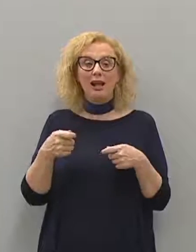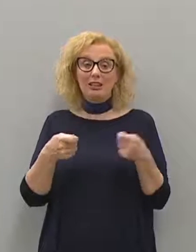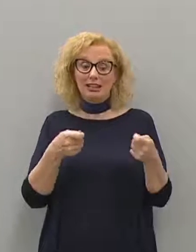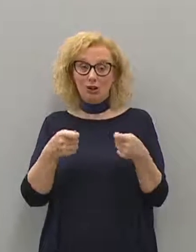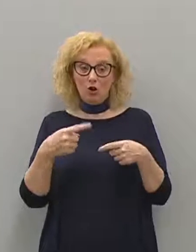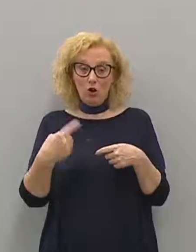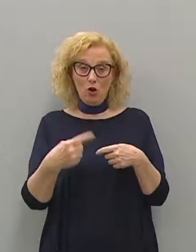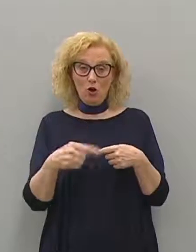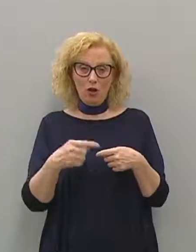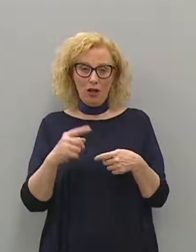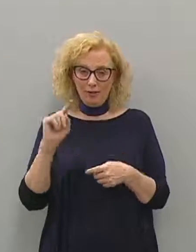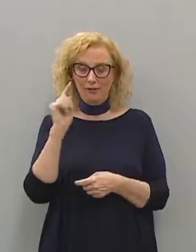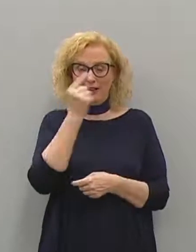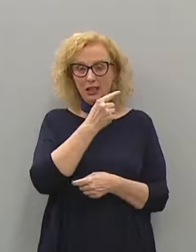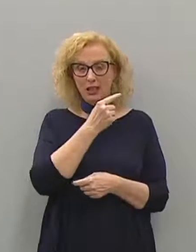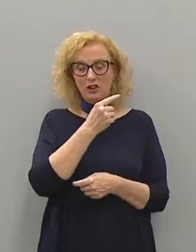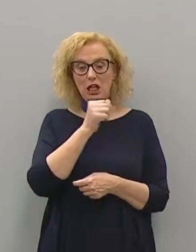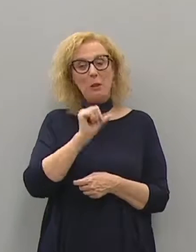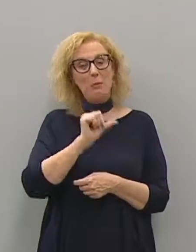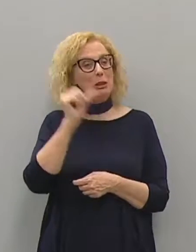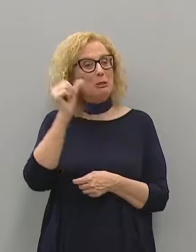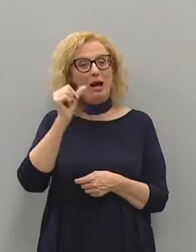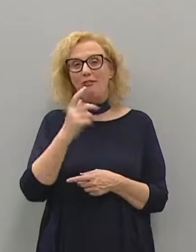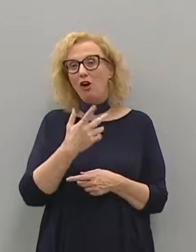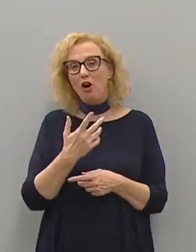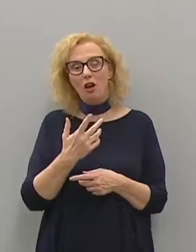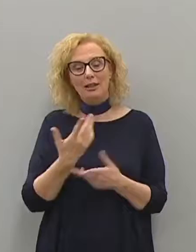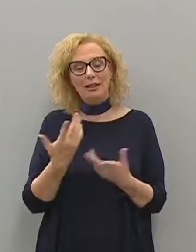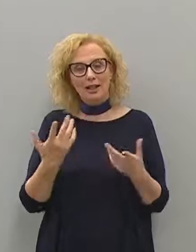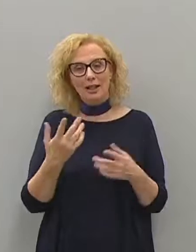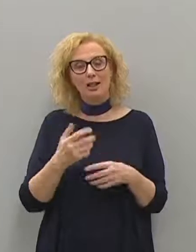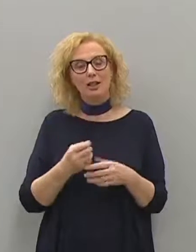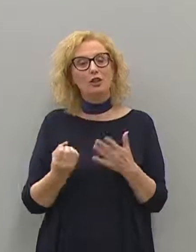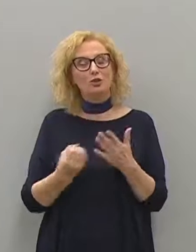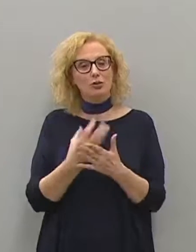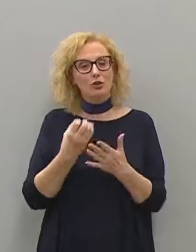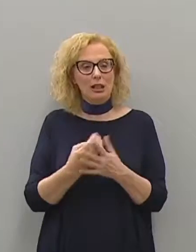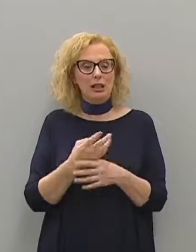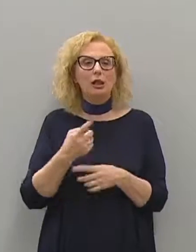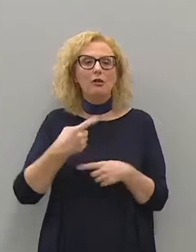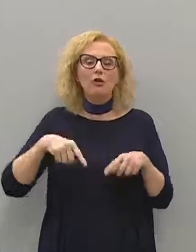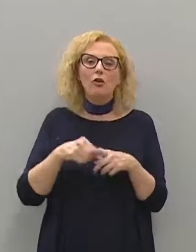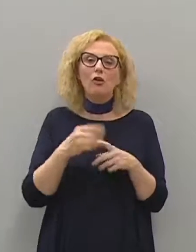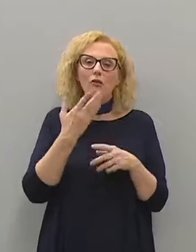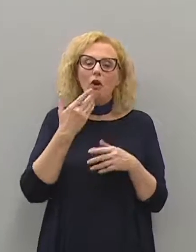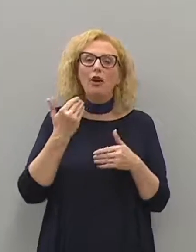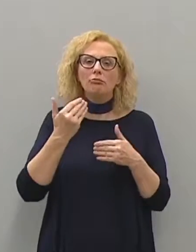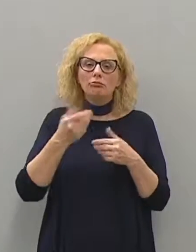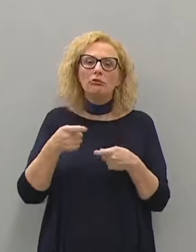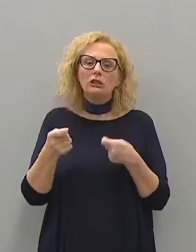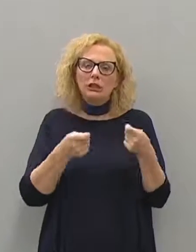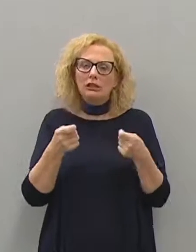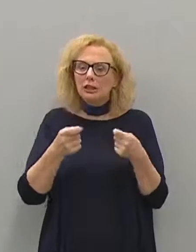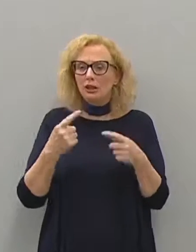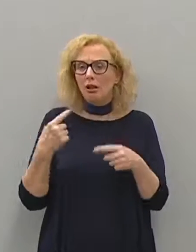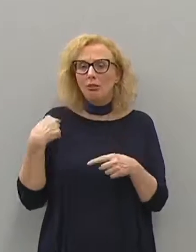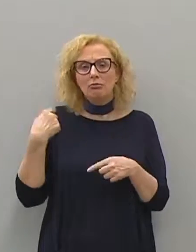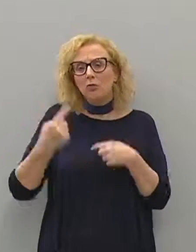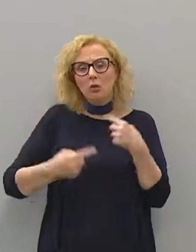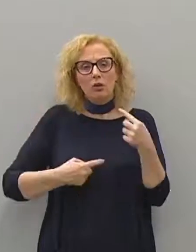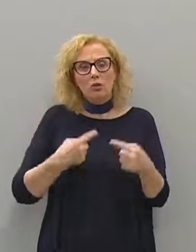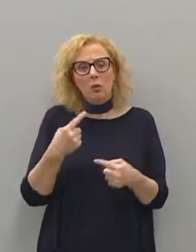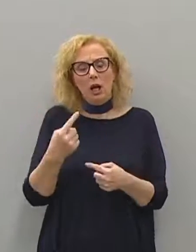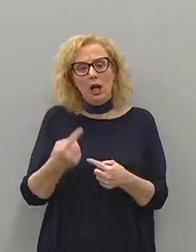e come sia la prima volta in assoluto che capita e quindi la gestiremo anche questa come abbiamo gestito finora restando